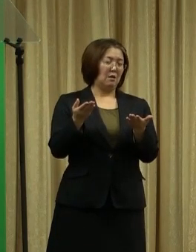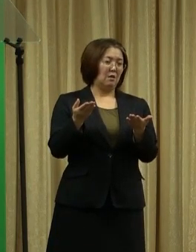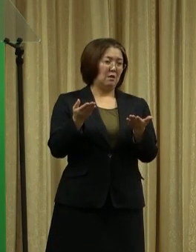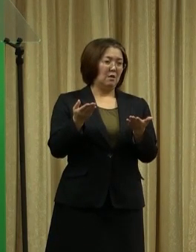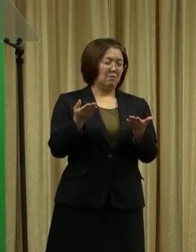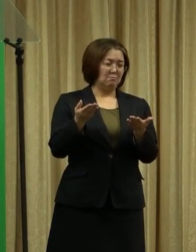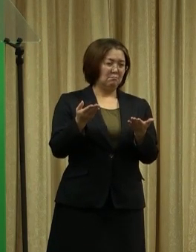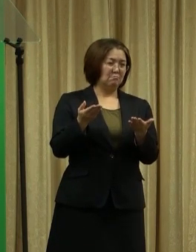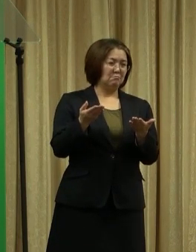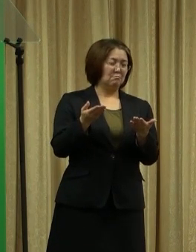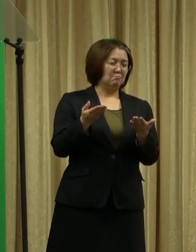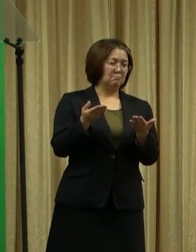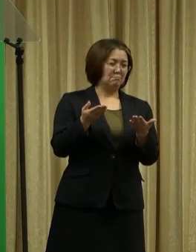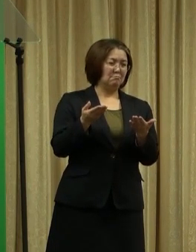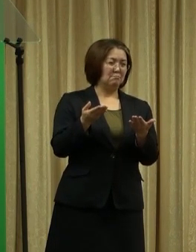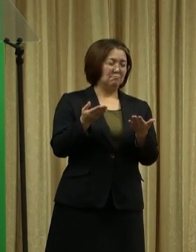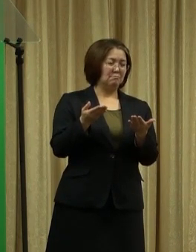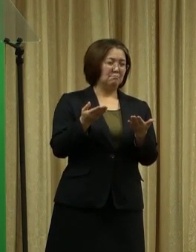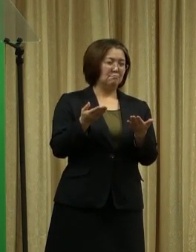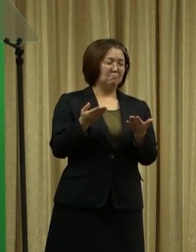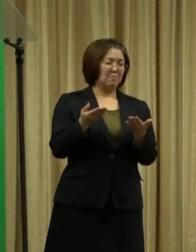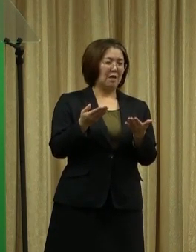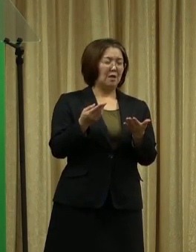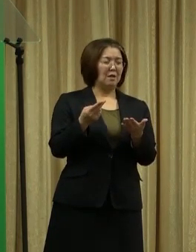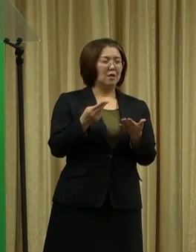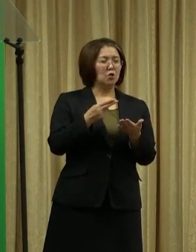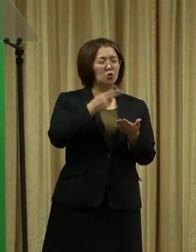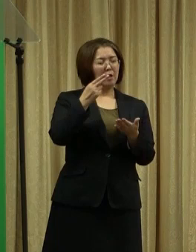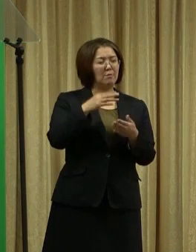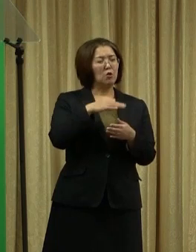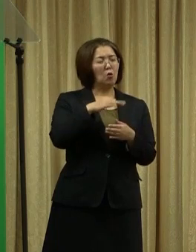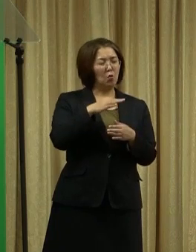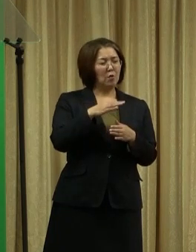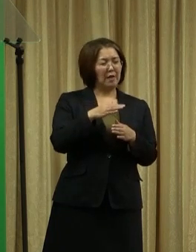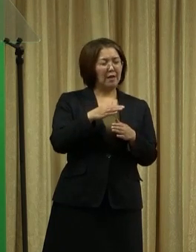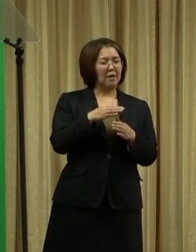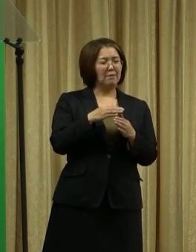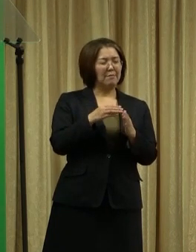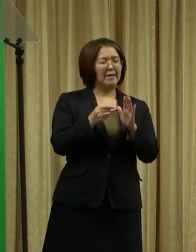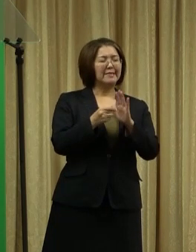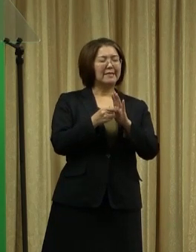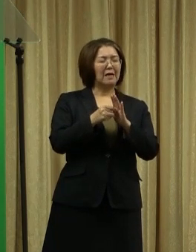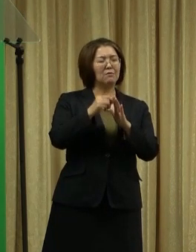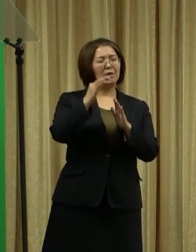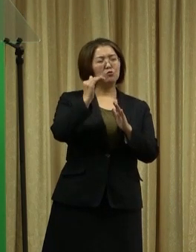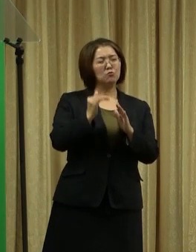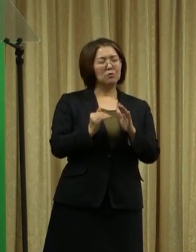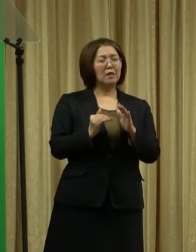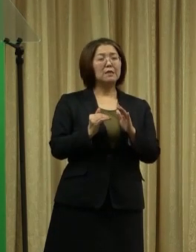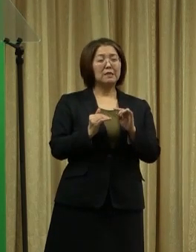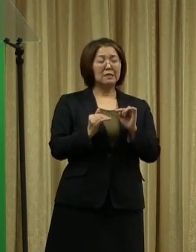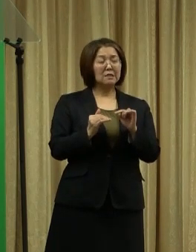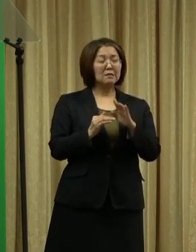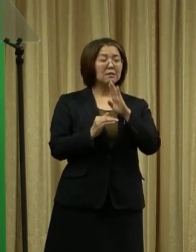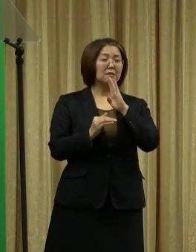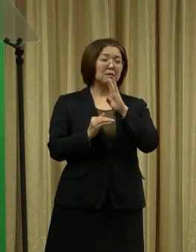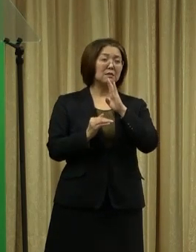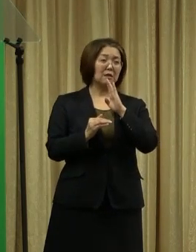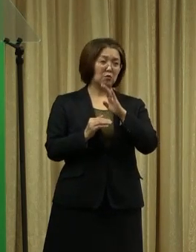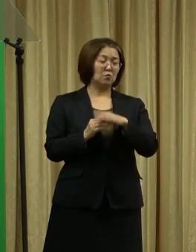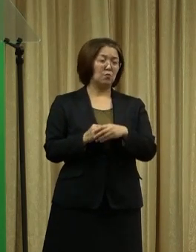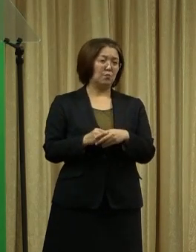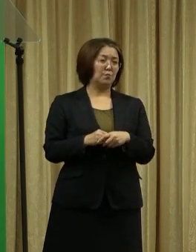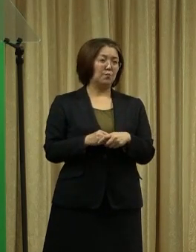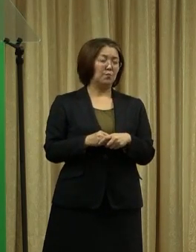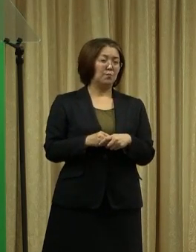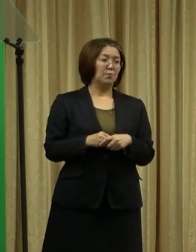被害の程度は石川県よりは、まあ、少なかった、少ないのは現実だというふうに なので